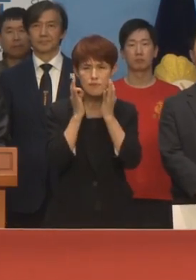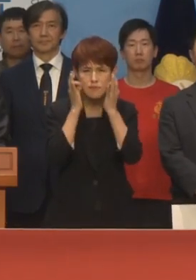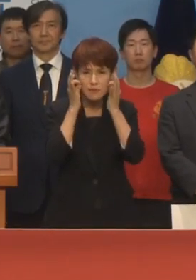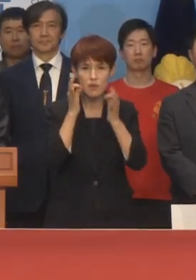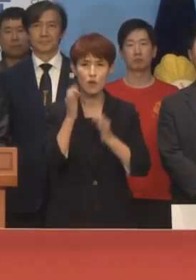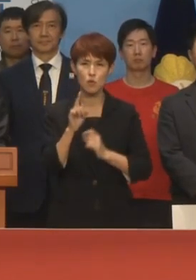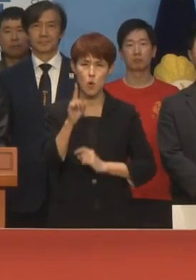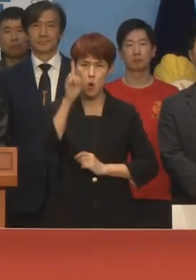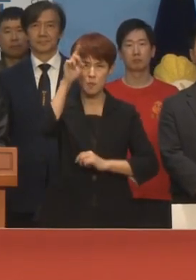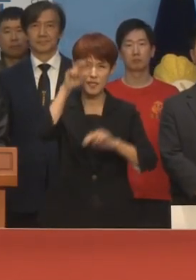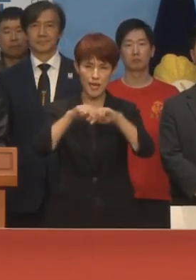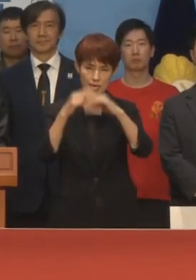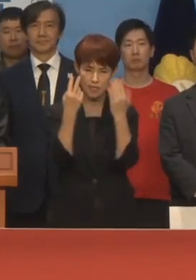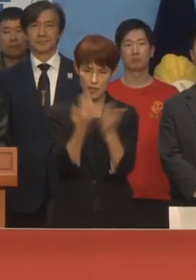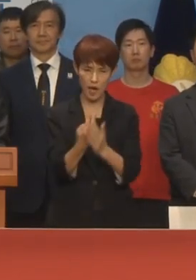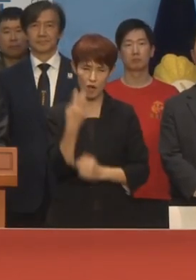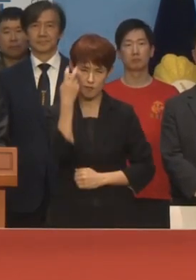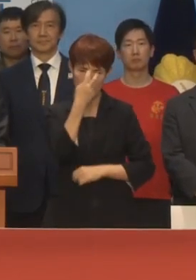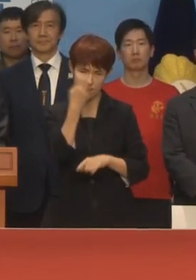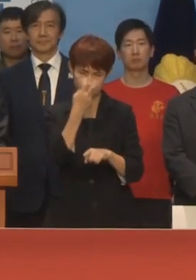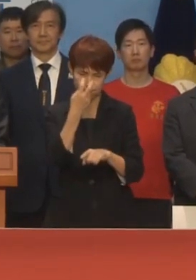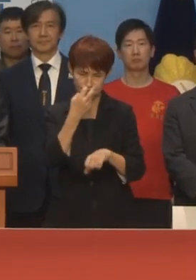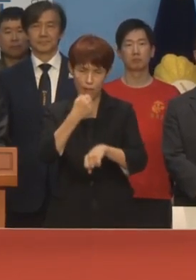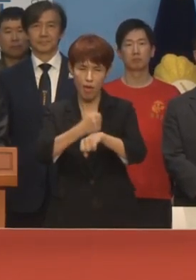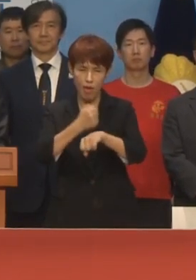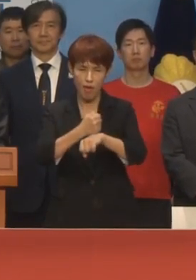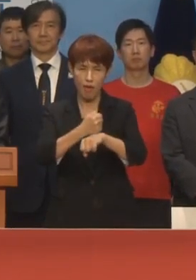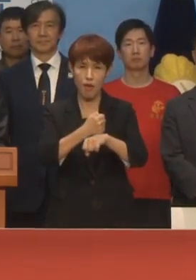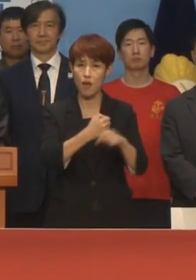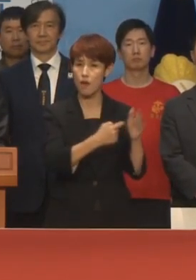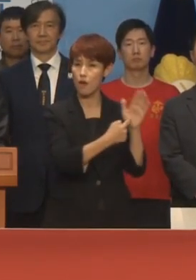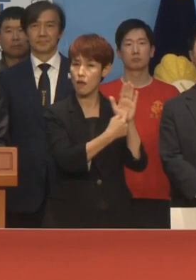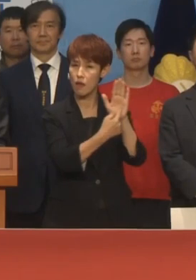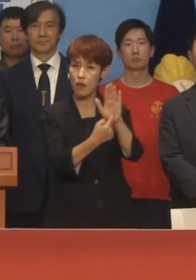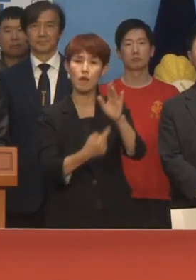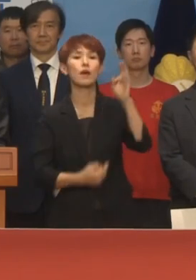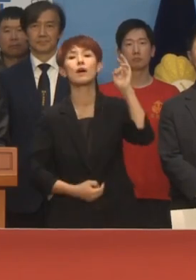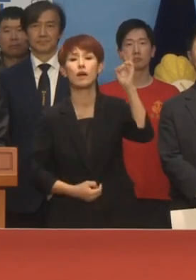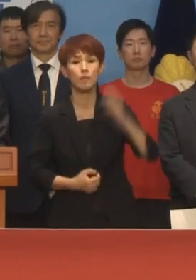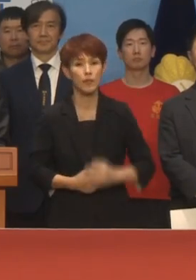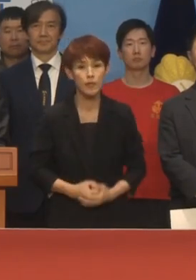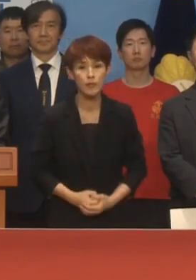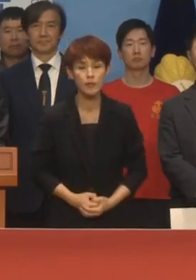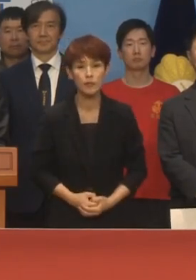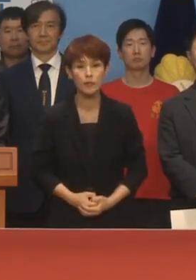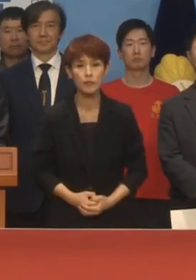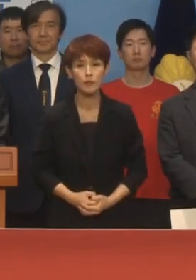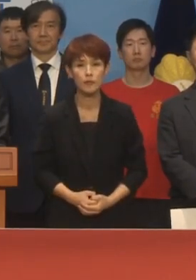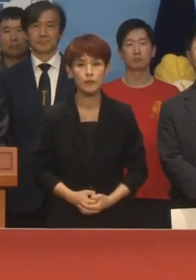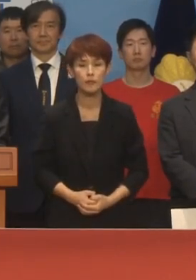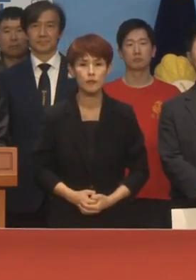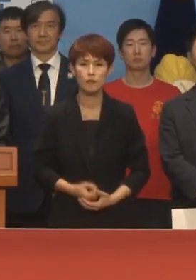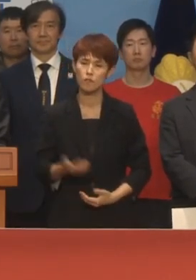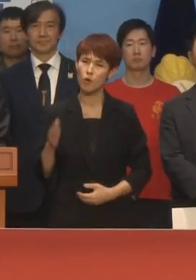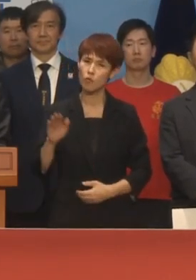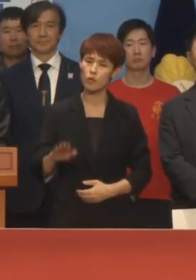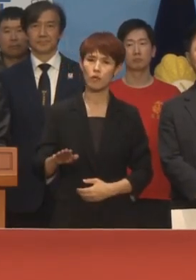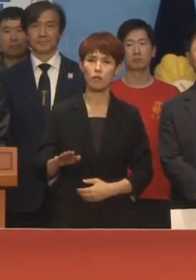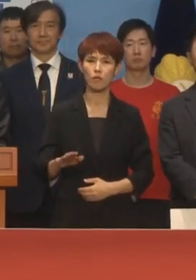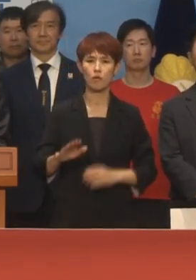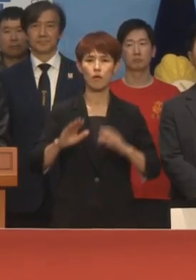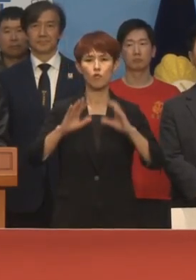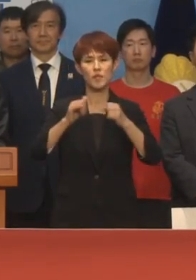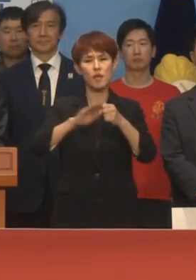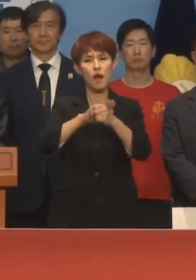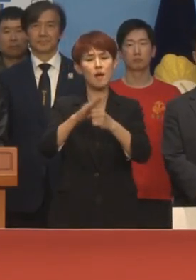고위직까지 철저한 수사를 통해서 발본색원하겠다고 수사 방향을 천명했을 것입니다. 그런데 어느덧 국민들의 사랑을